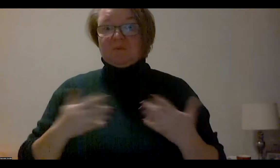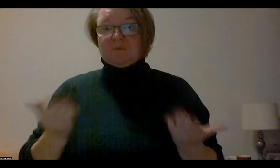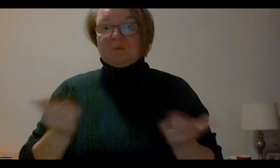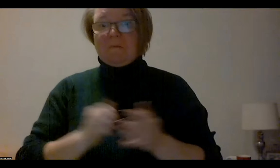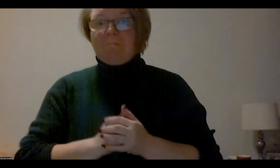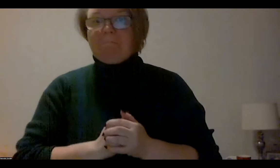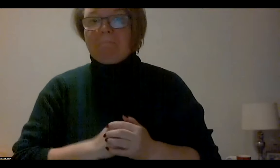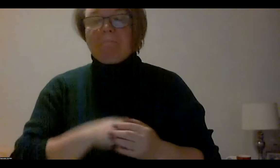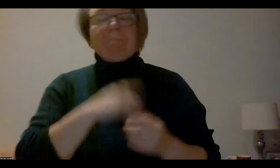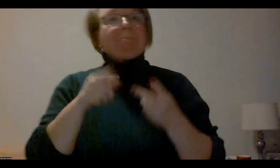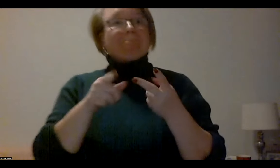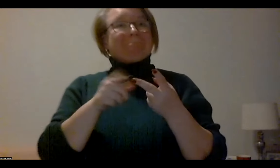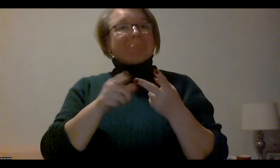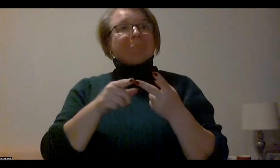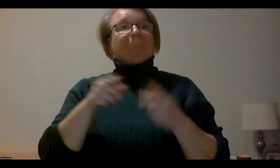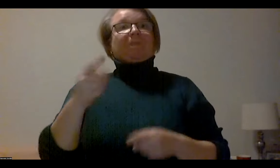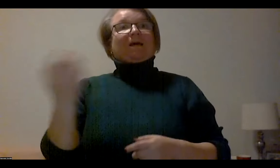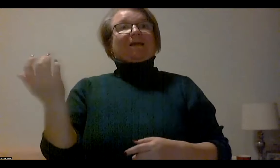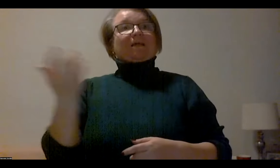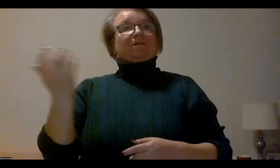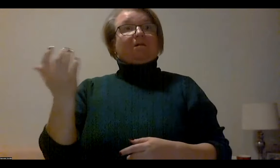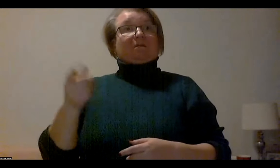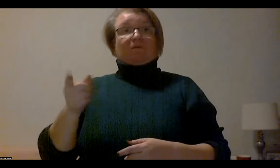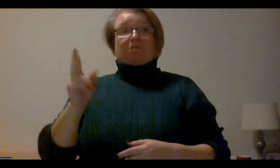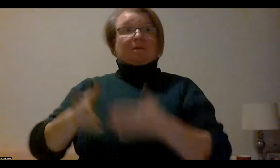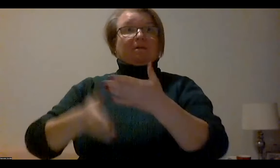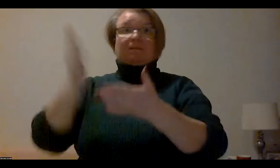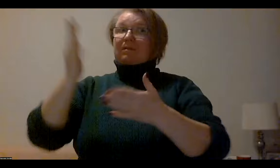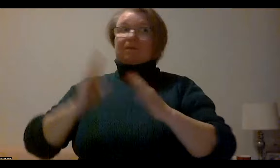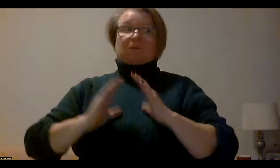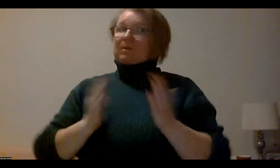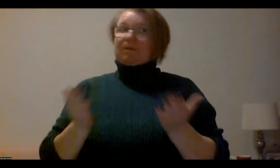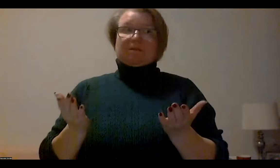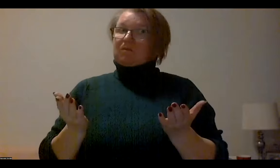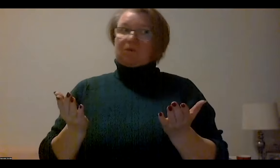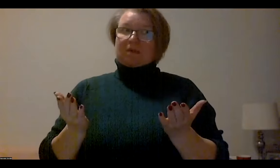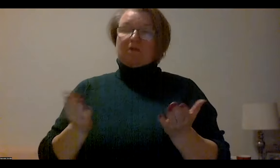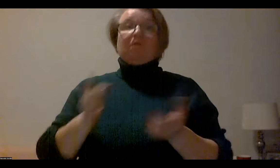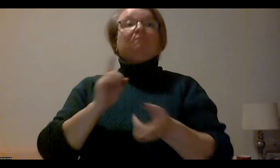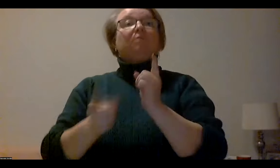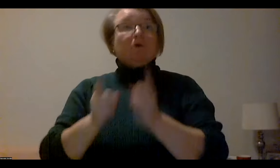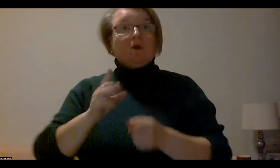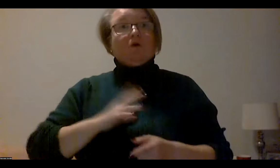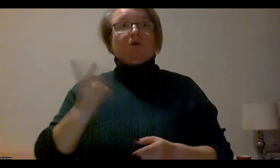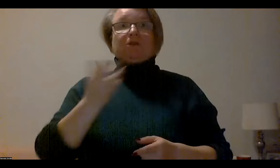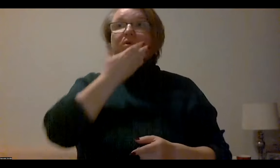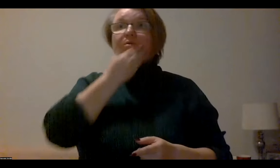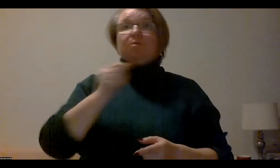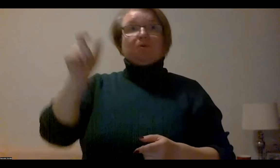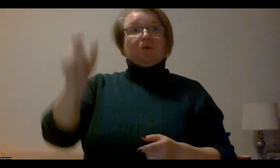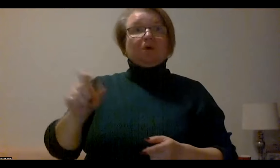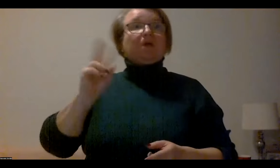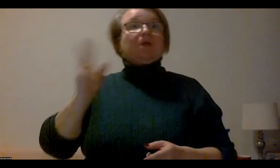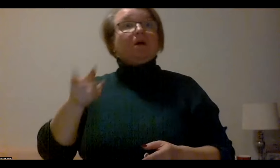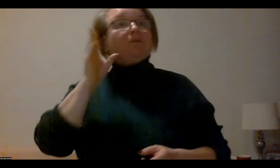ja tasa-arvotavoitetta kovasti korville. Ja toinen asia on tämä, että tämä ei ole sillä